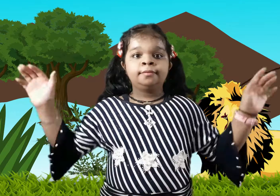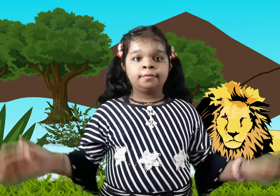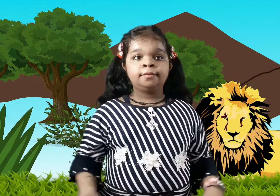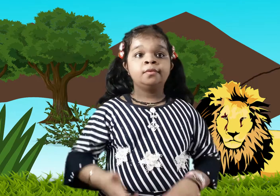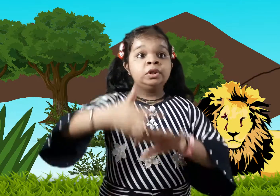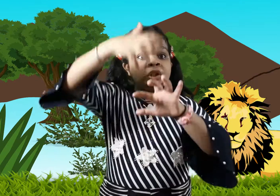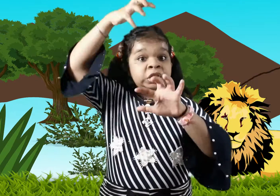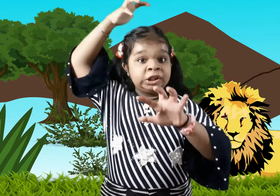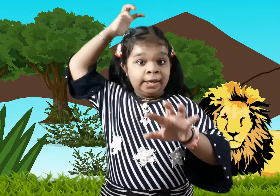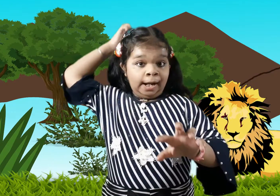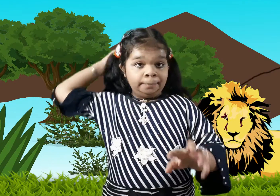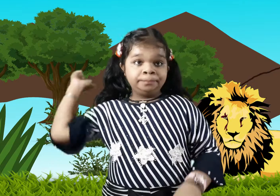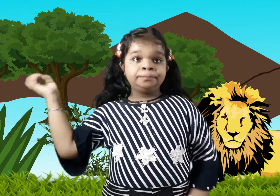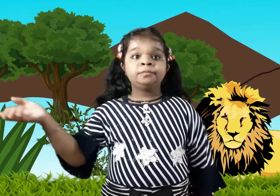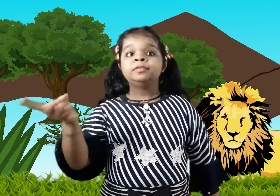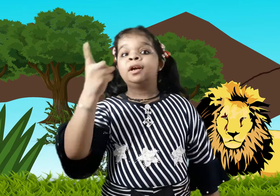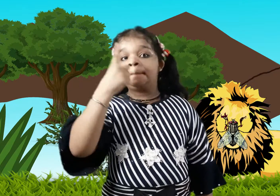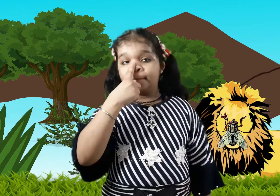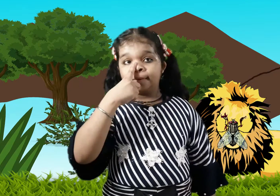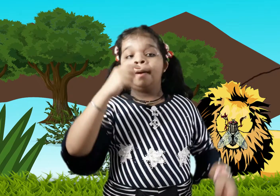शेर की नाक पर जा बैठी,